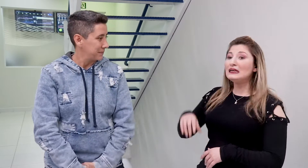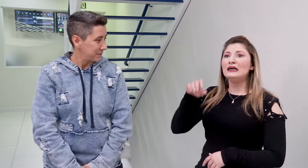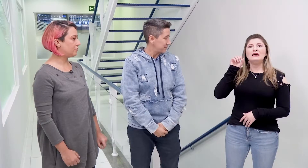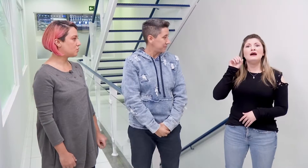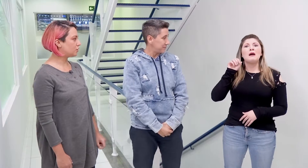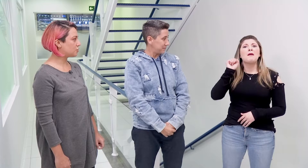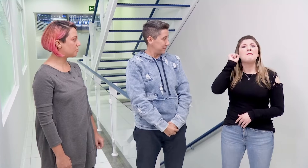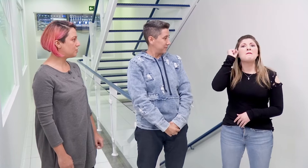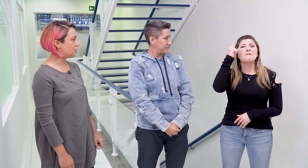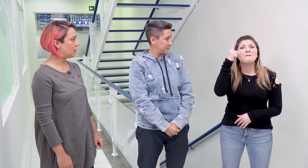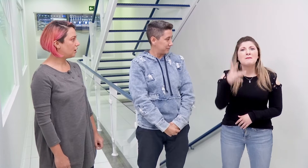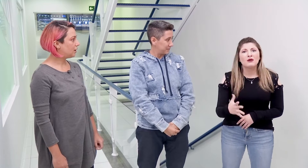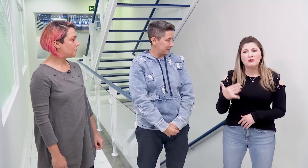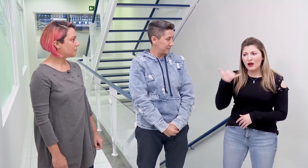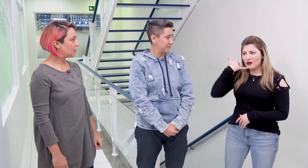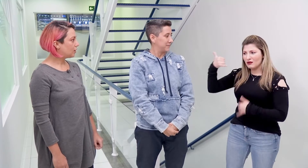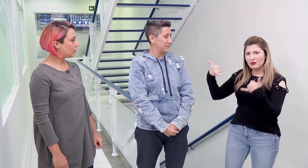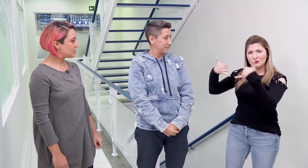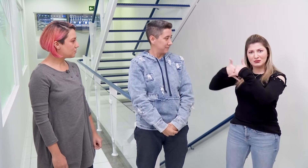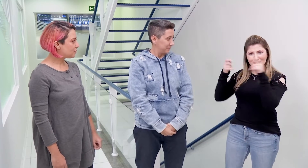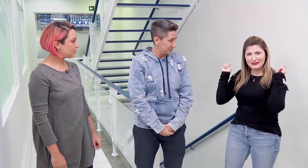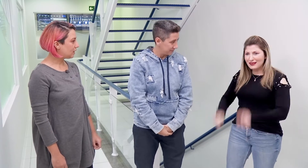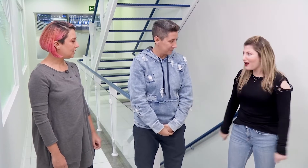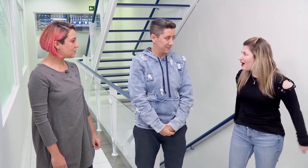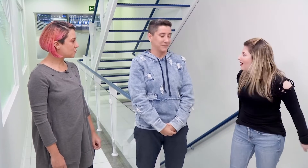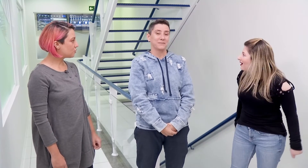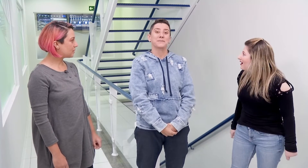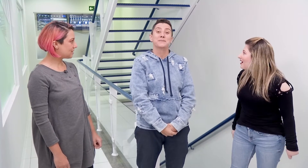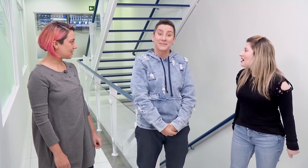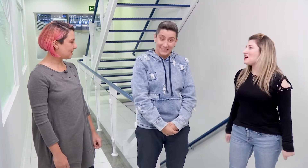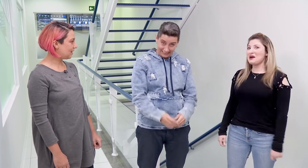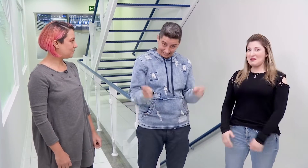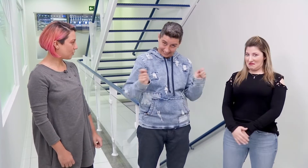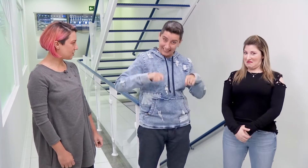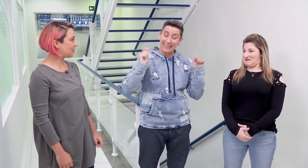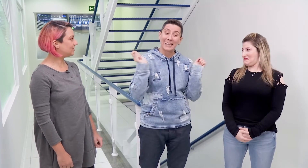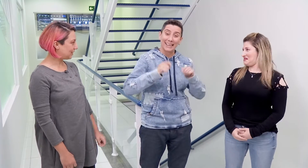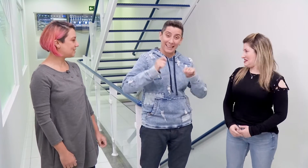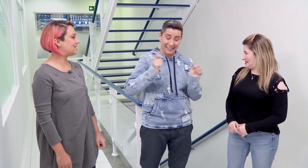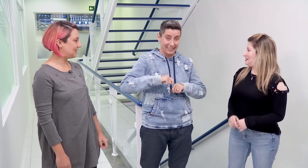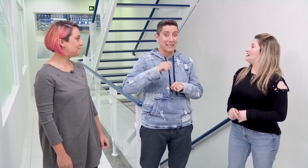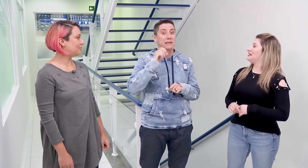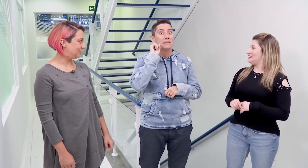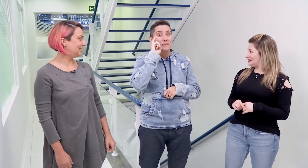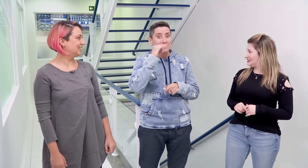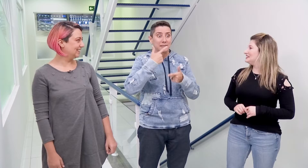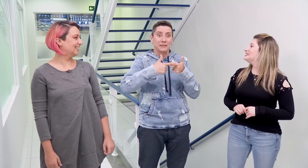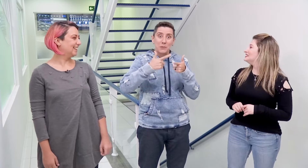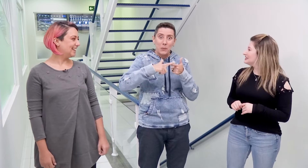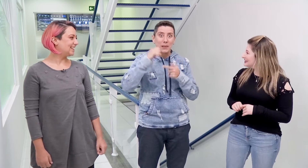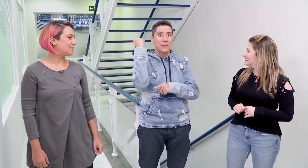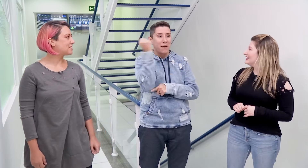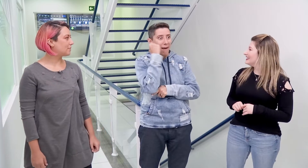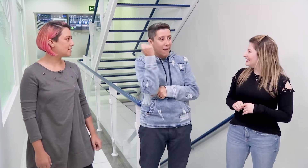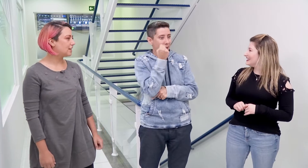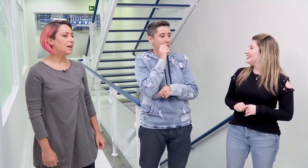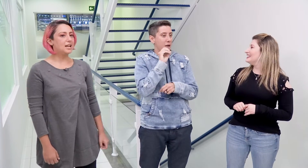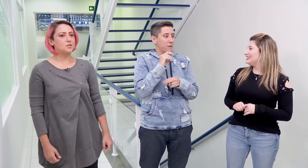funciona 24 horas por dia. Nossa, então de madrugada, se o surdo precisar, ele pode entrar em contato. Sim, pode. Dá para ele chamar assim. Às vezes um